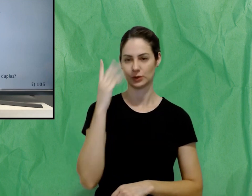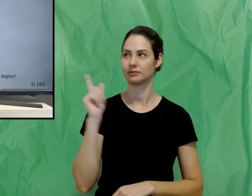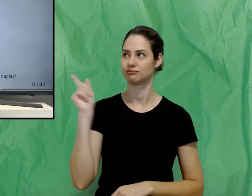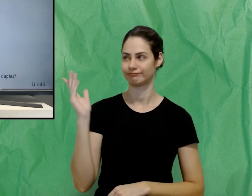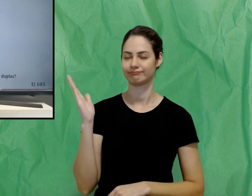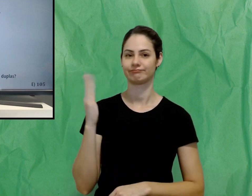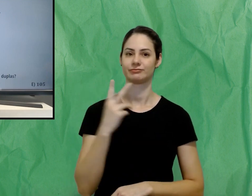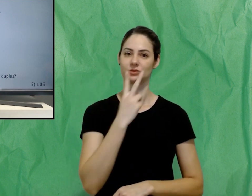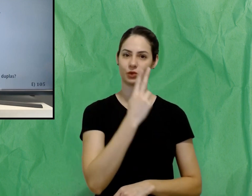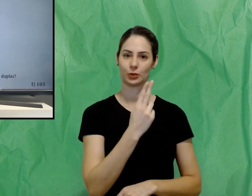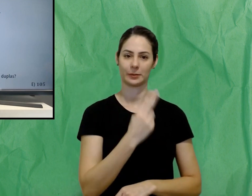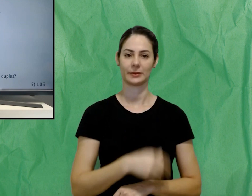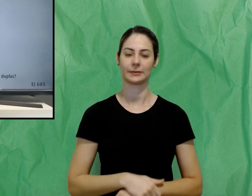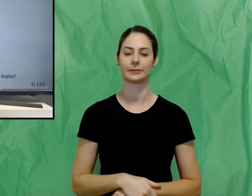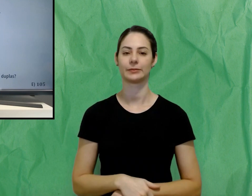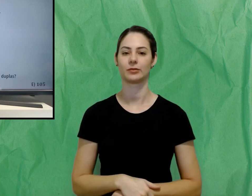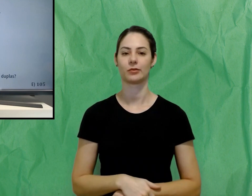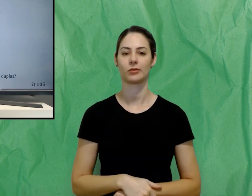dupla,